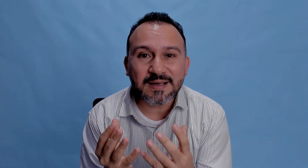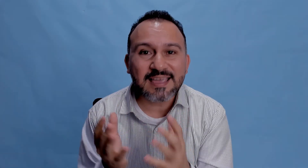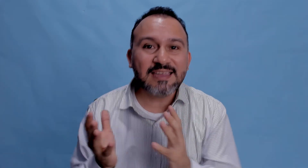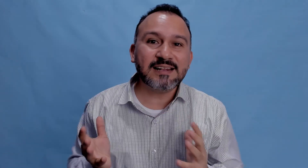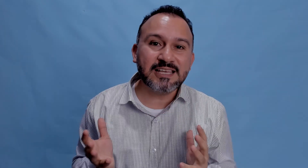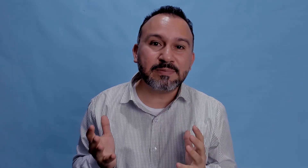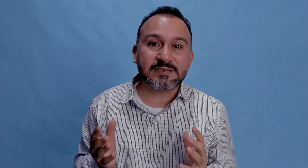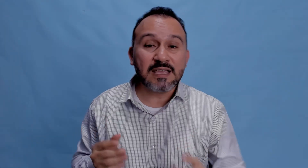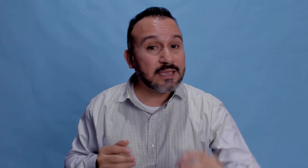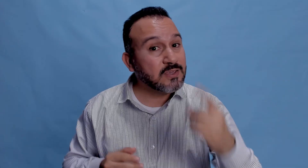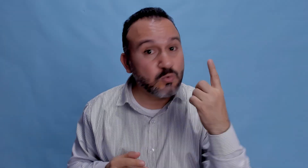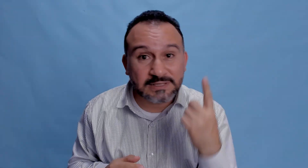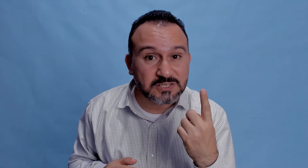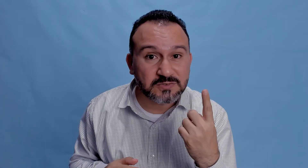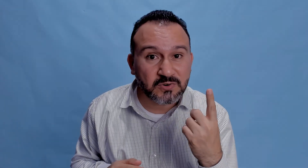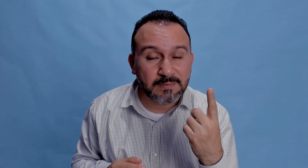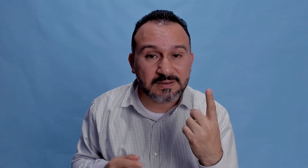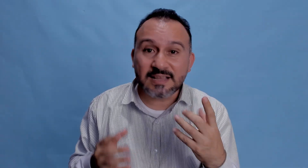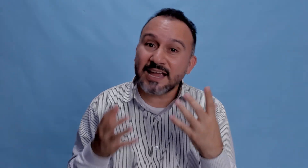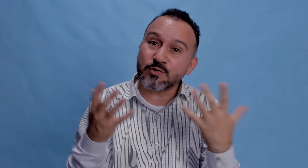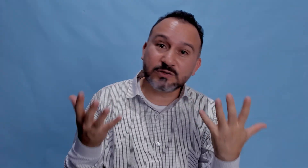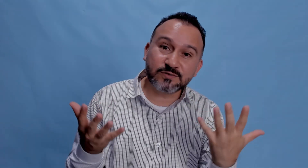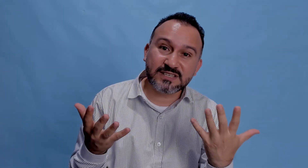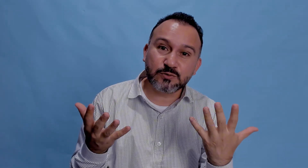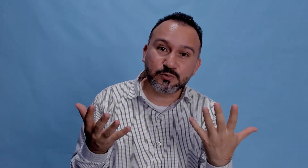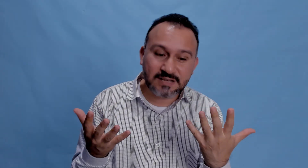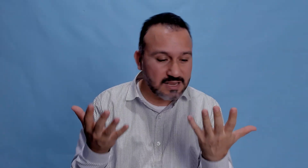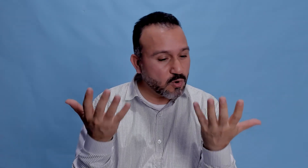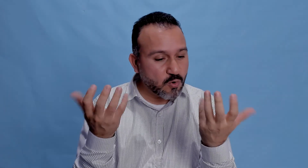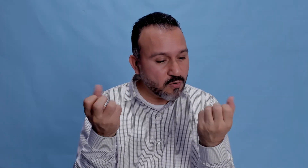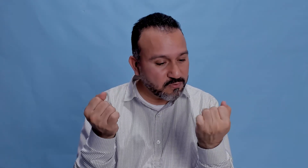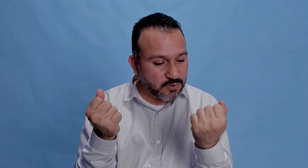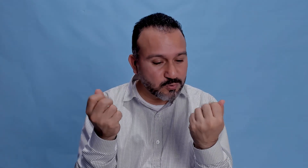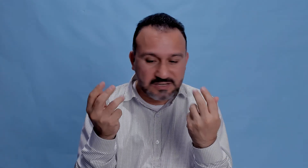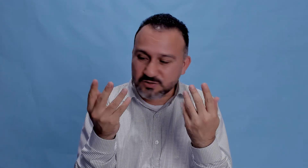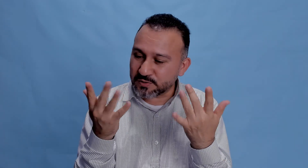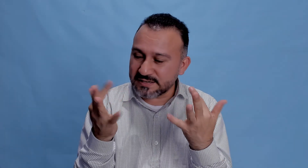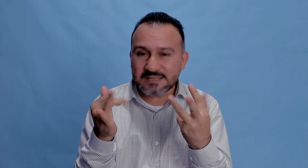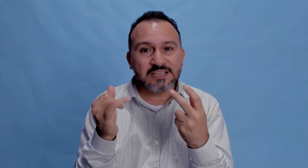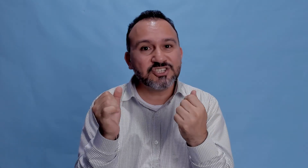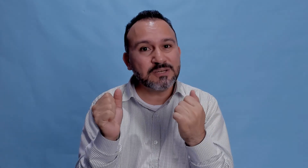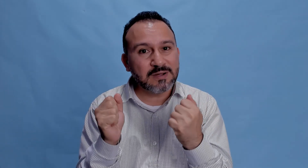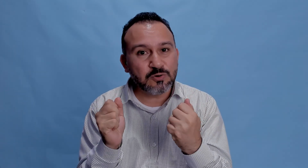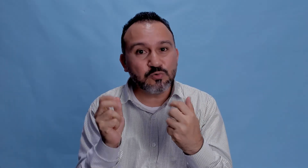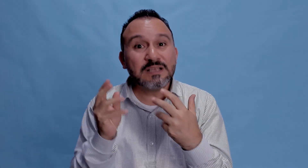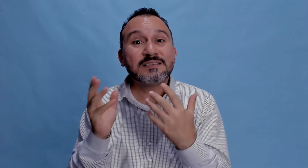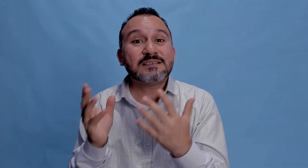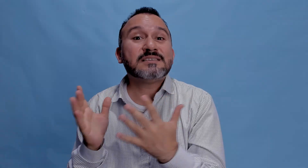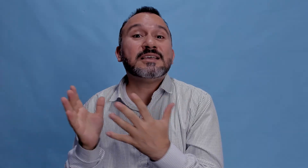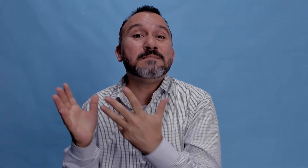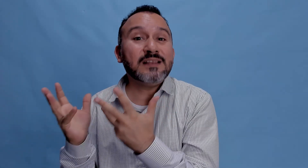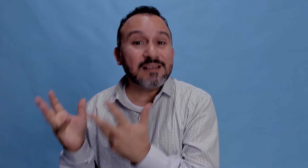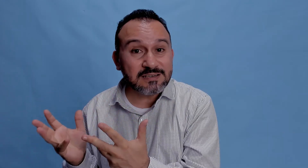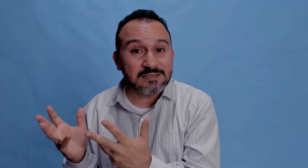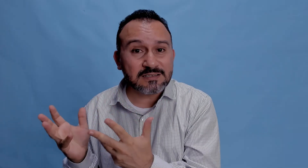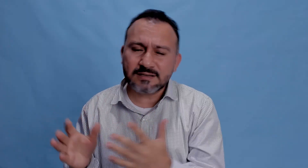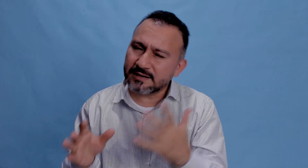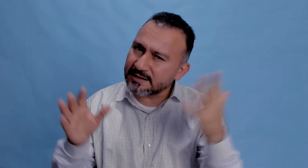em Libras. E uma das formas é quando você usa configurações de mão semelhantes.